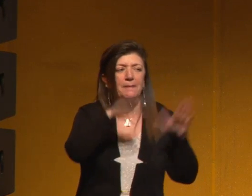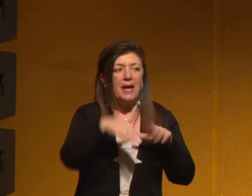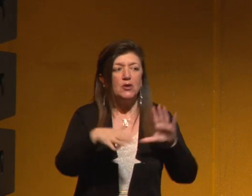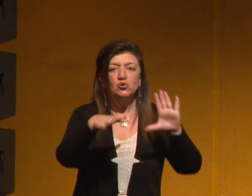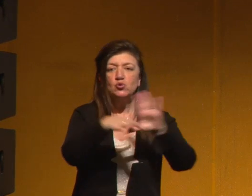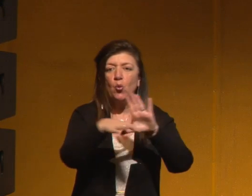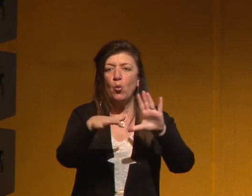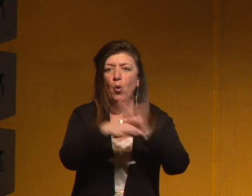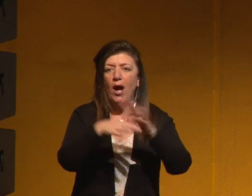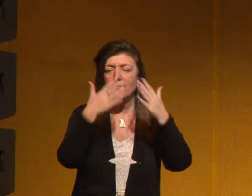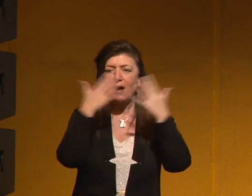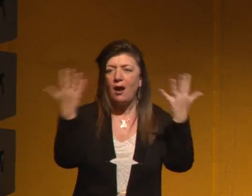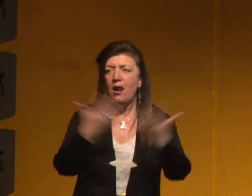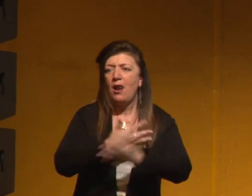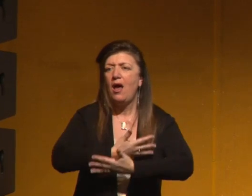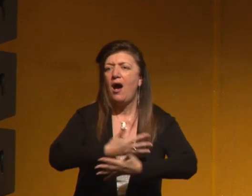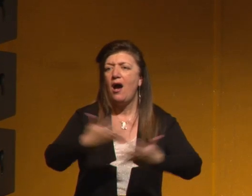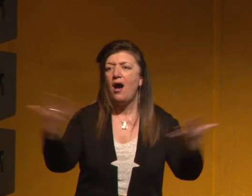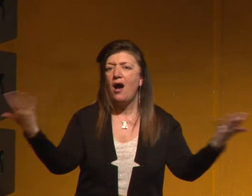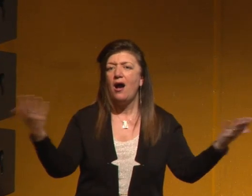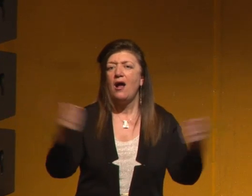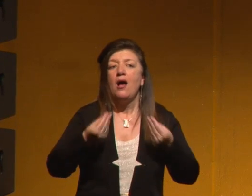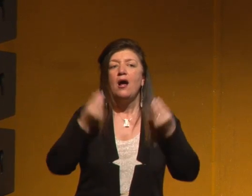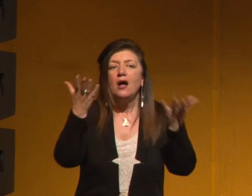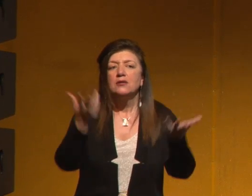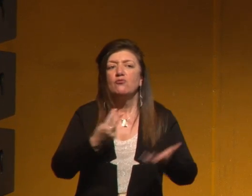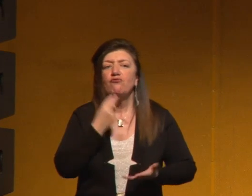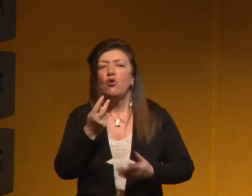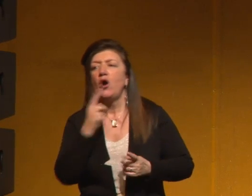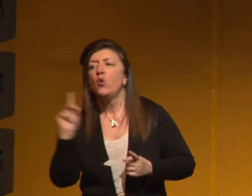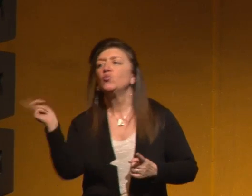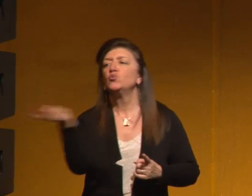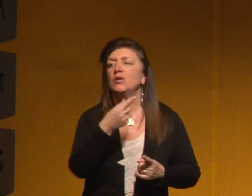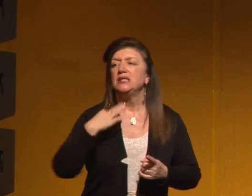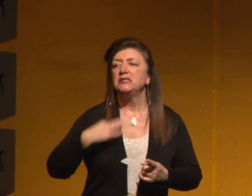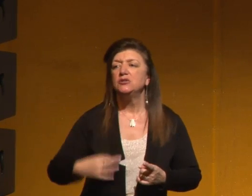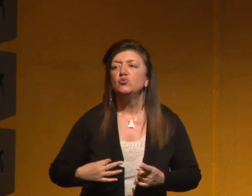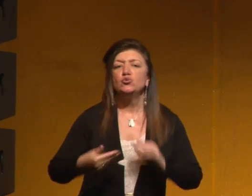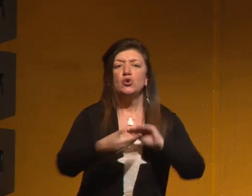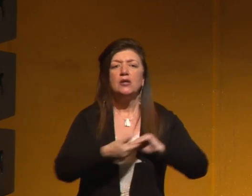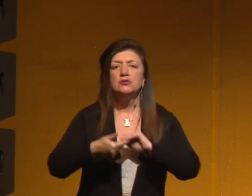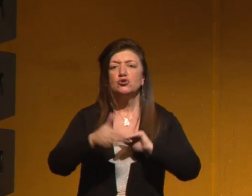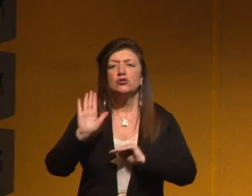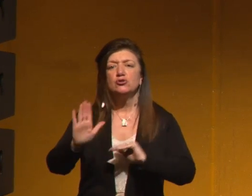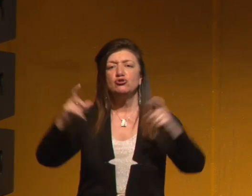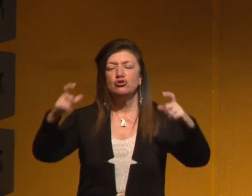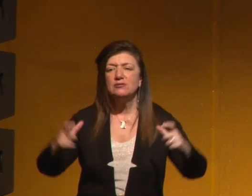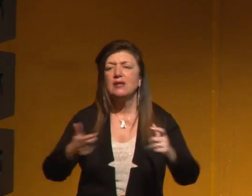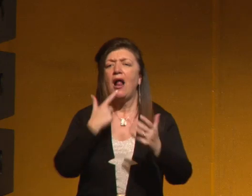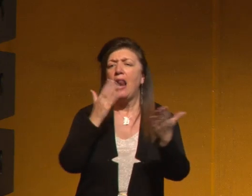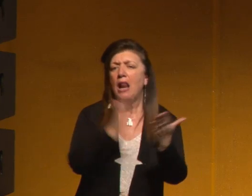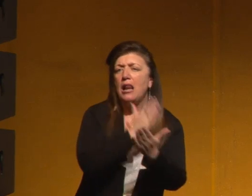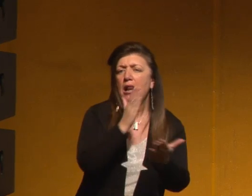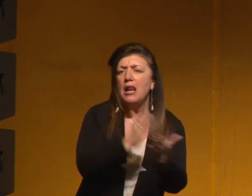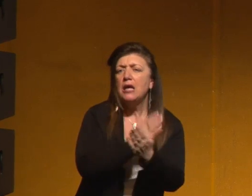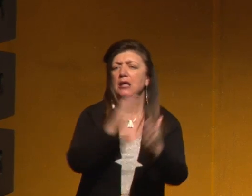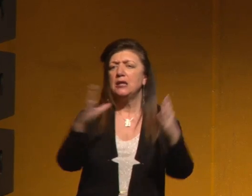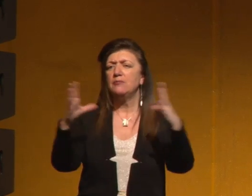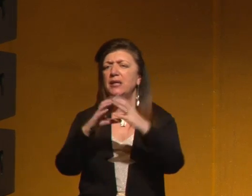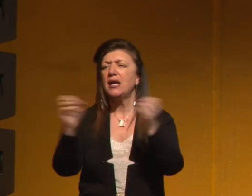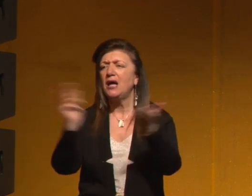e dare voce a tutte le istituzioni e le associazioni della città i libri le case editrici possono